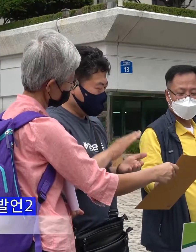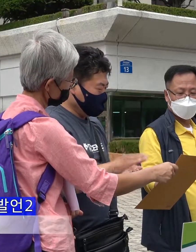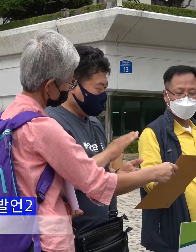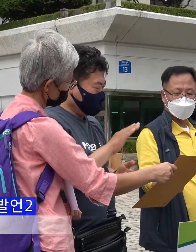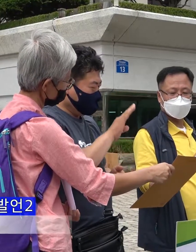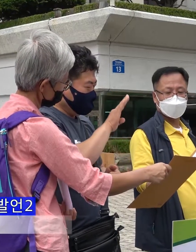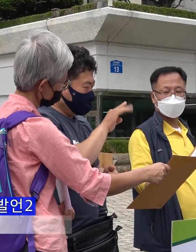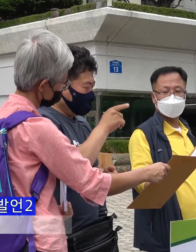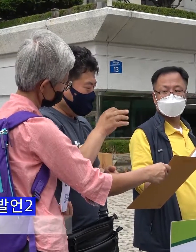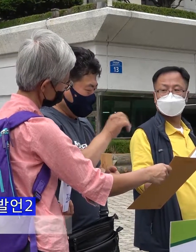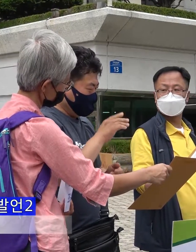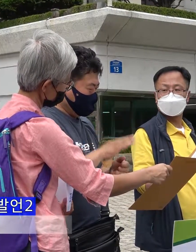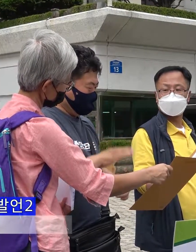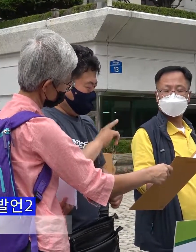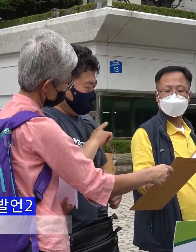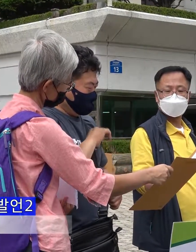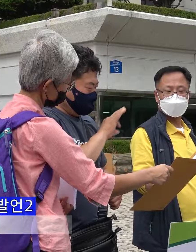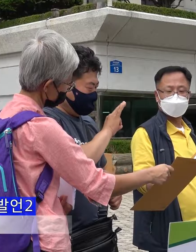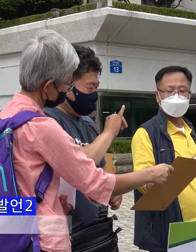저는 청각장애인이고요.